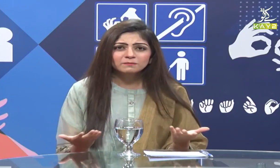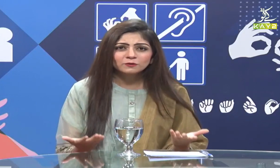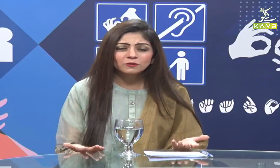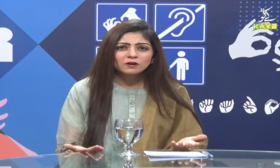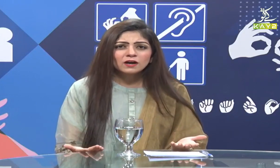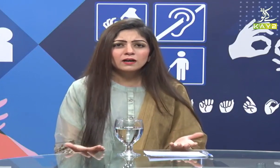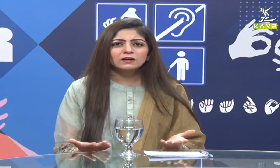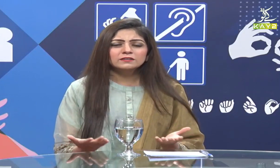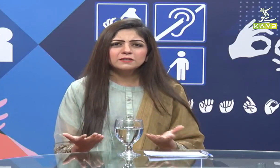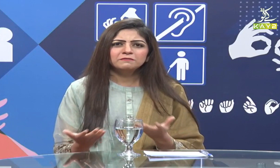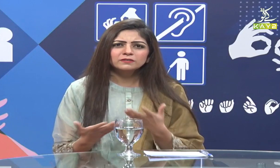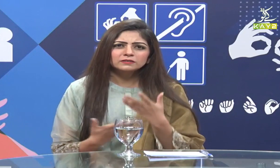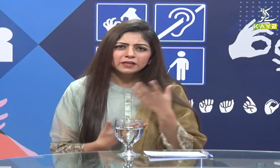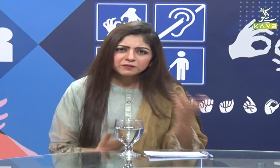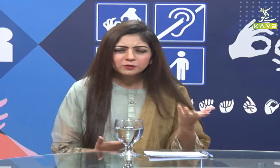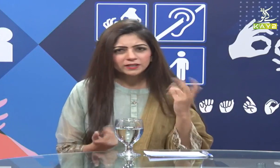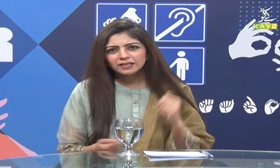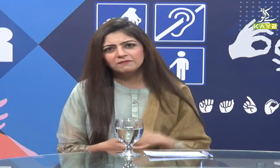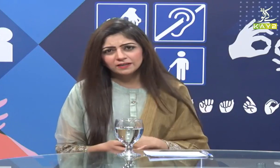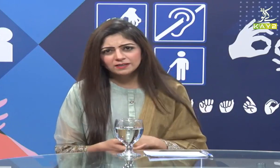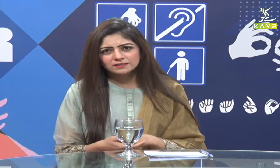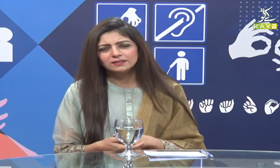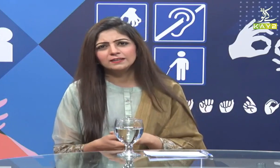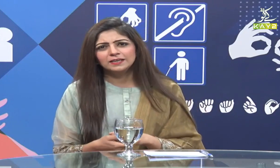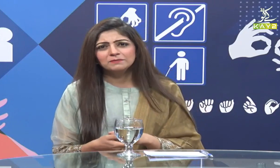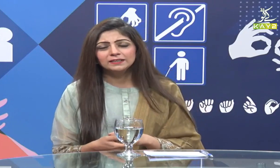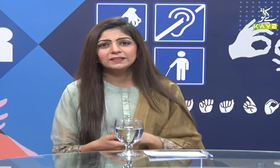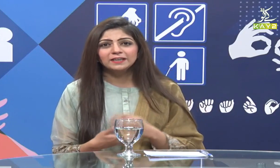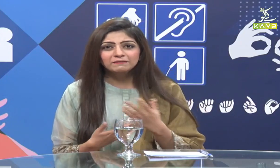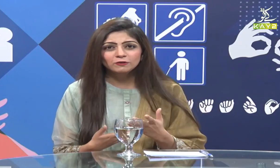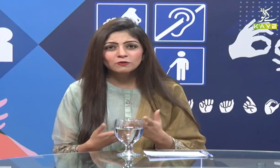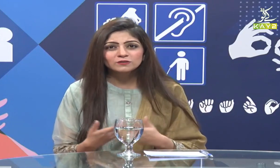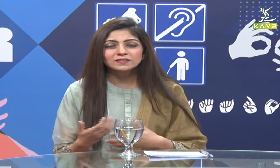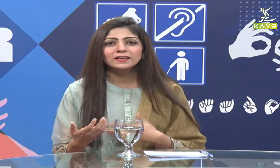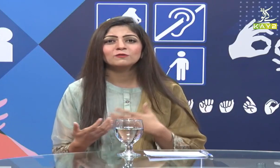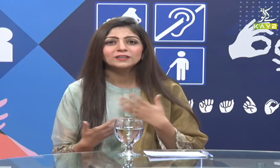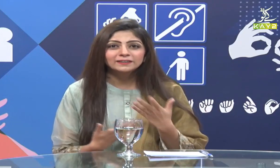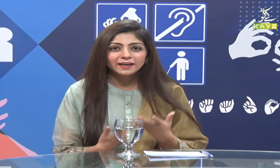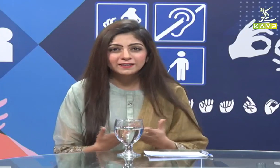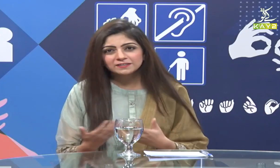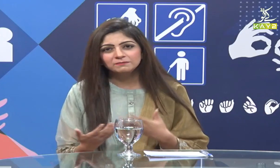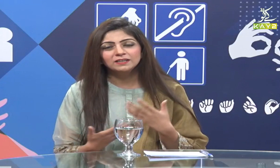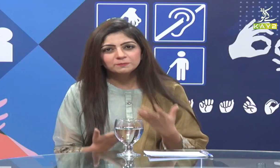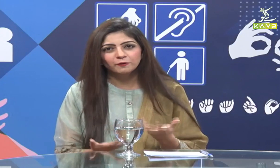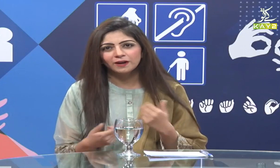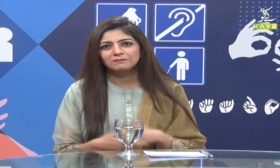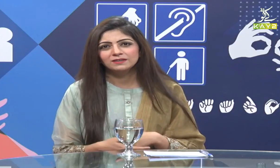सबको सिर्फ डेफ़ कम्युनिटी की अवेयरनेस ना दें, बल्कि डेफ़ लोगों से, उनके टैलेंट से भी इस प्रोग्राम के